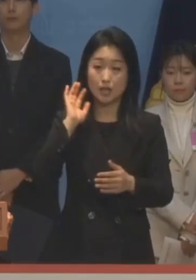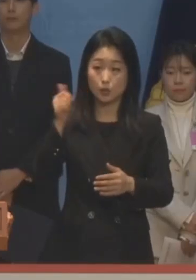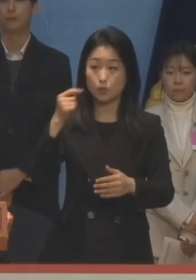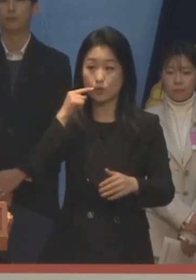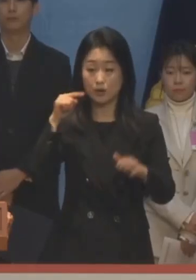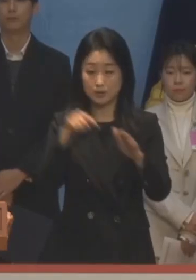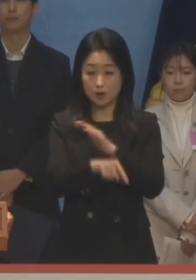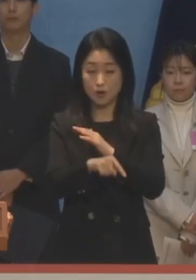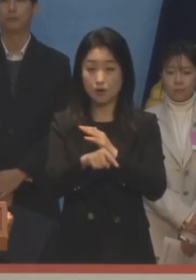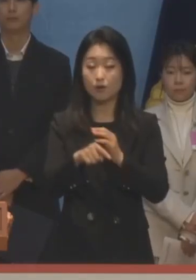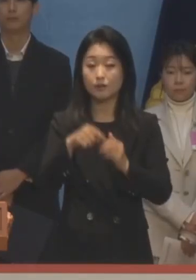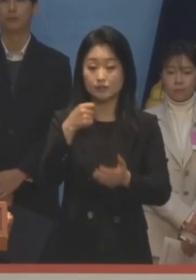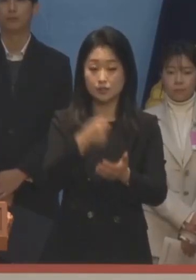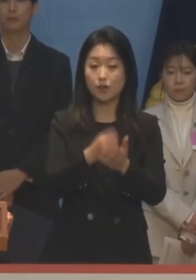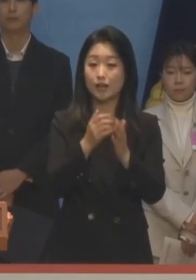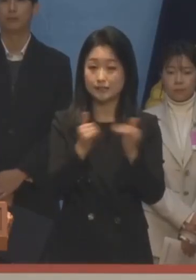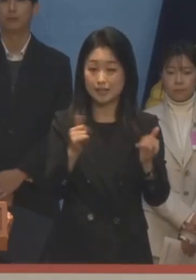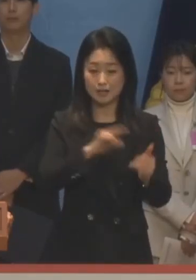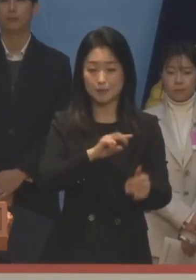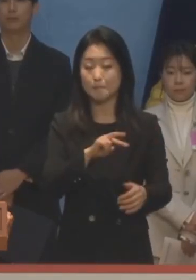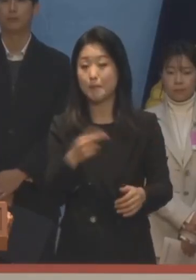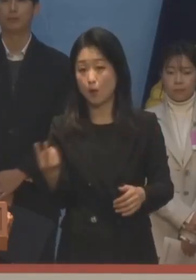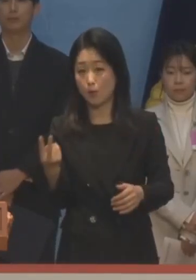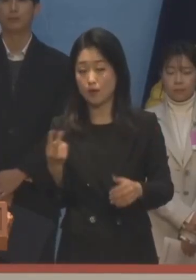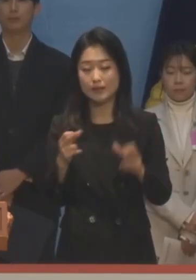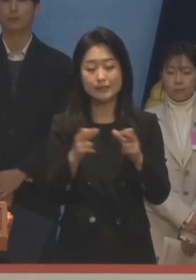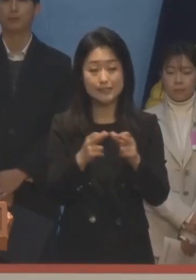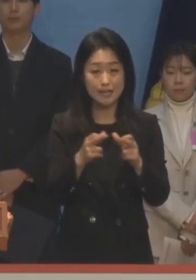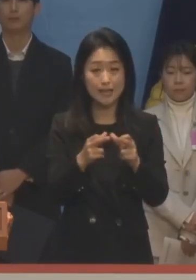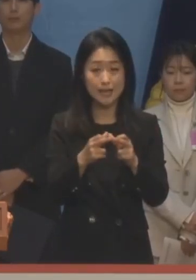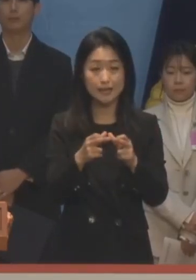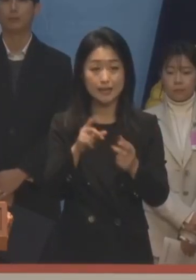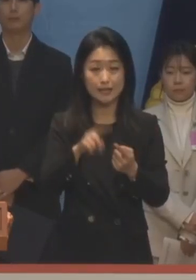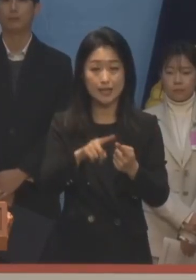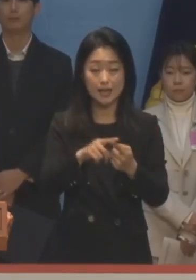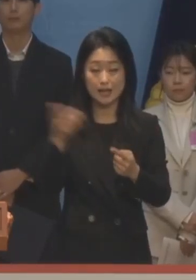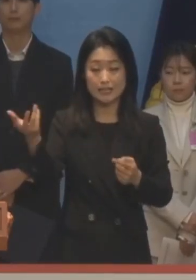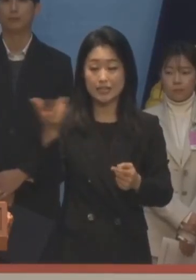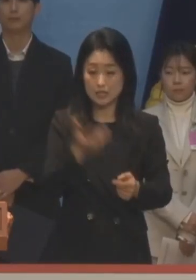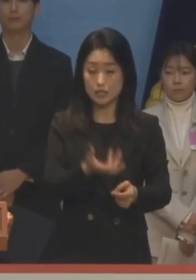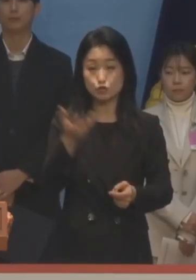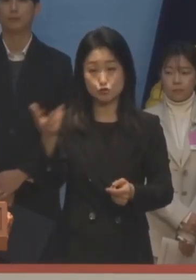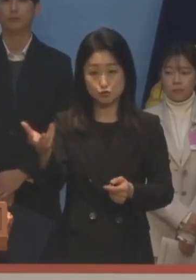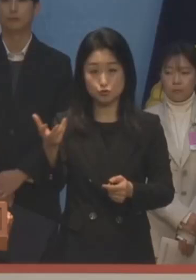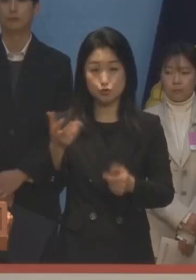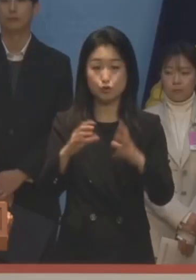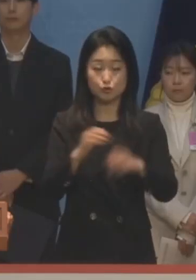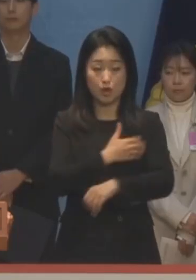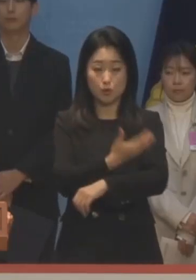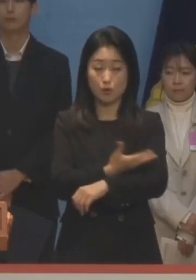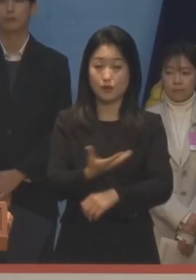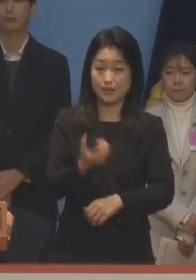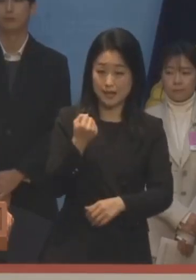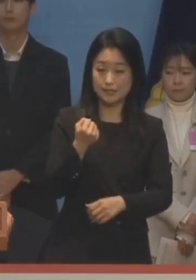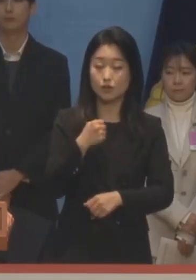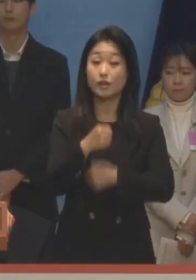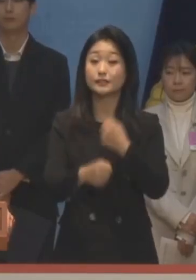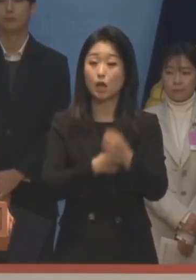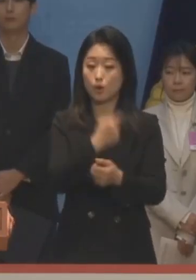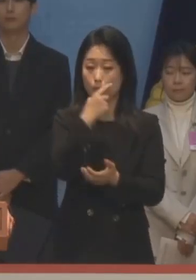대통령령으로 정한 사람으로 개정하여 장애인 등의 이주 및 국적의 자유를 보장하고자